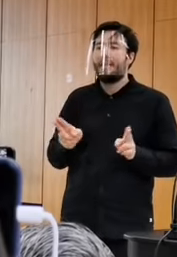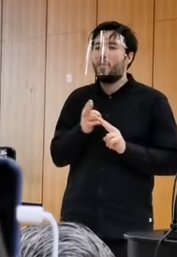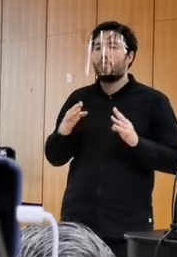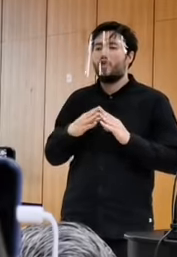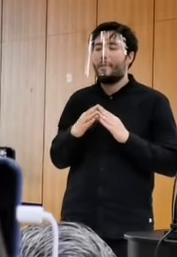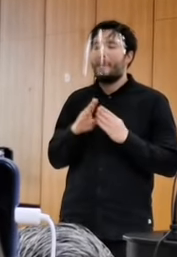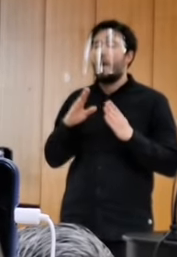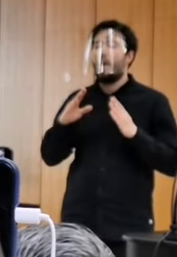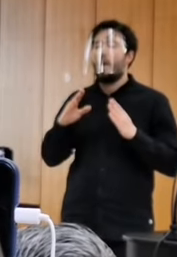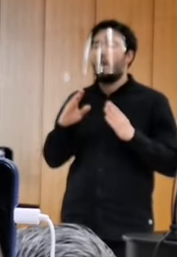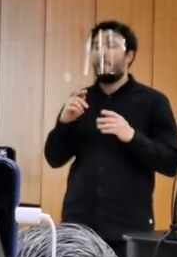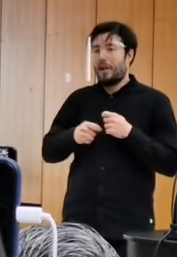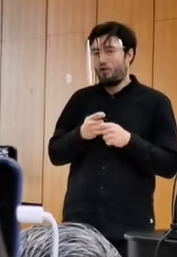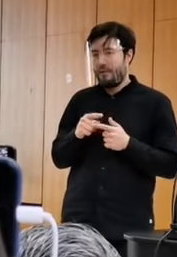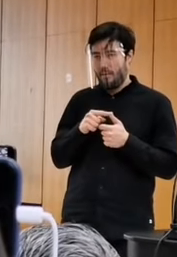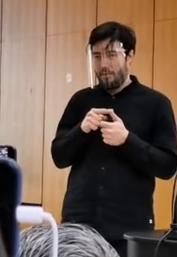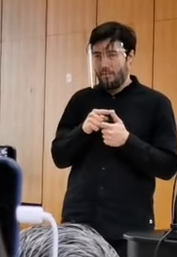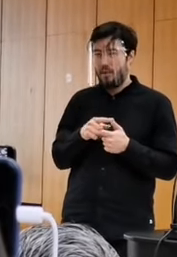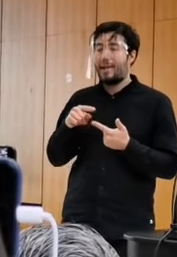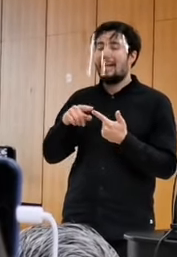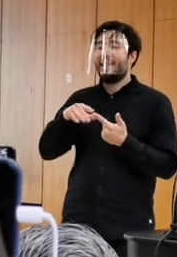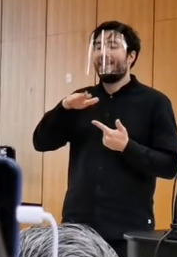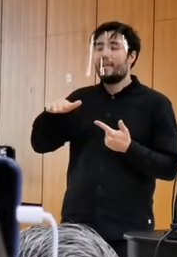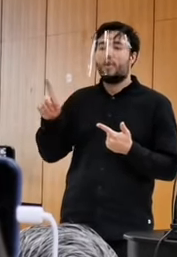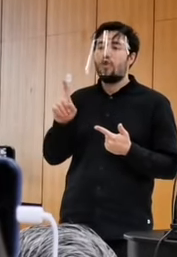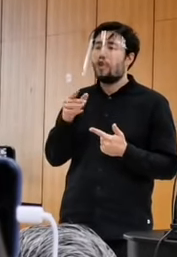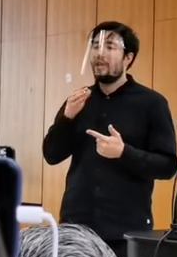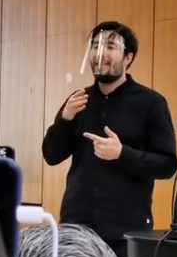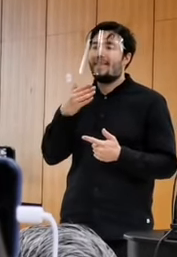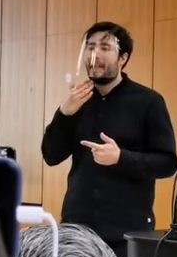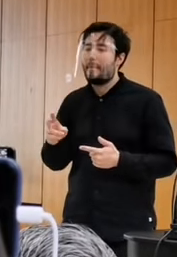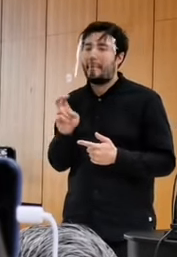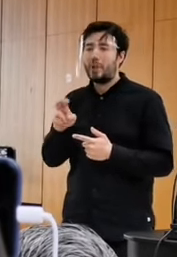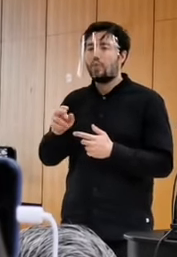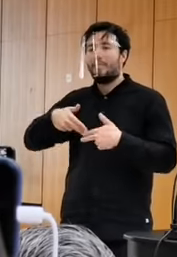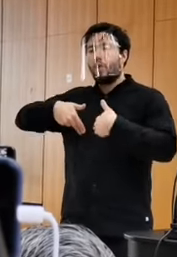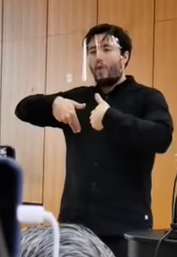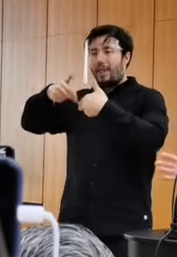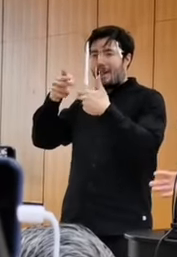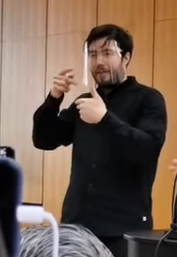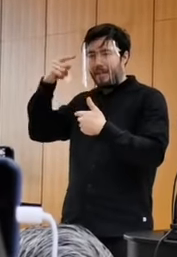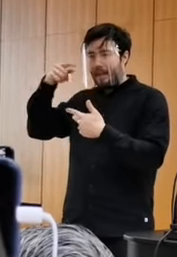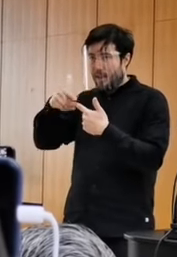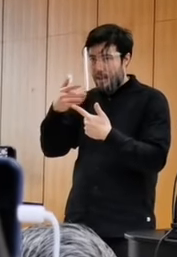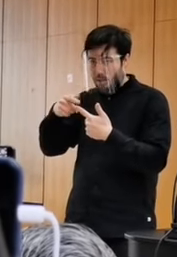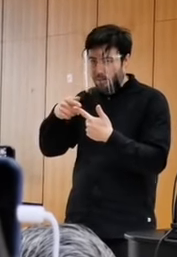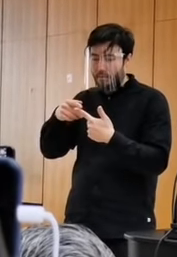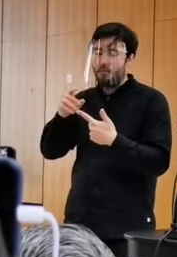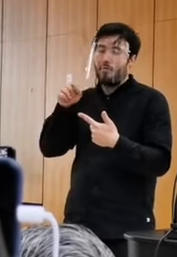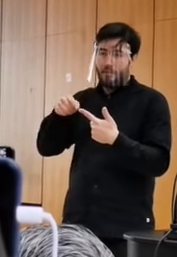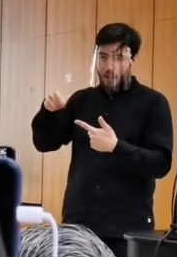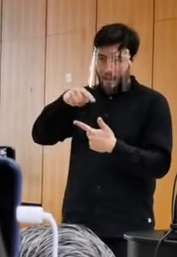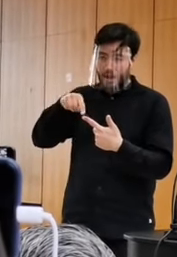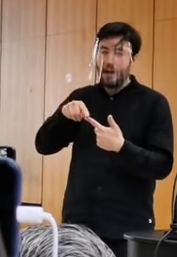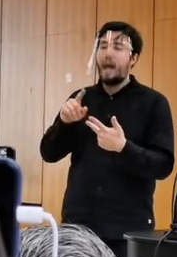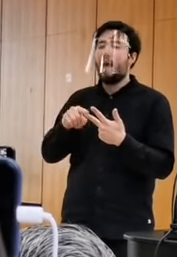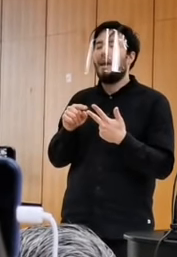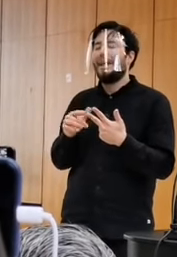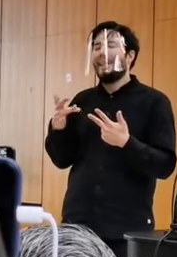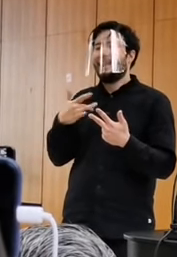to skupina detí, ktorá nemá prístup k dištančnému online vzdelávaniu. A potom sme vyslovovali, že sú aj také tie